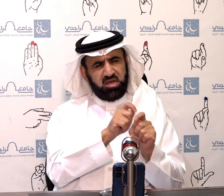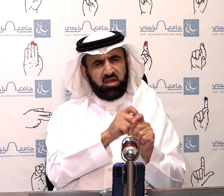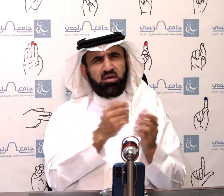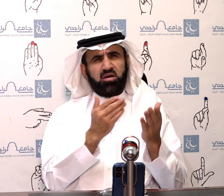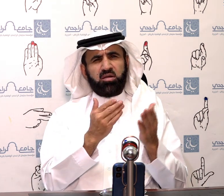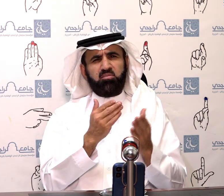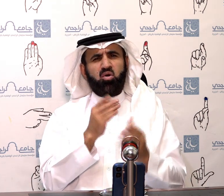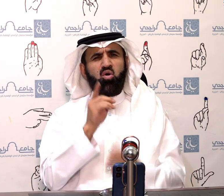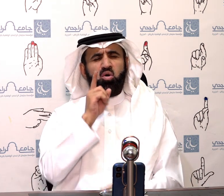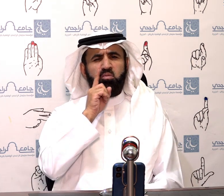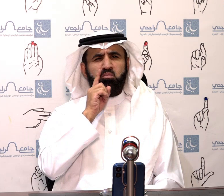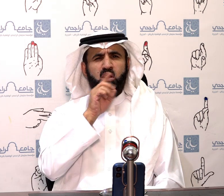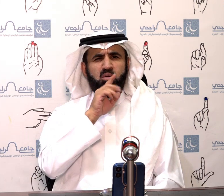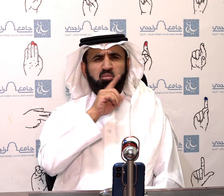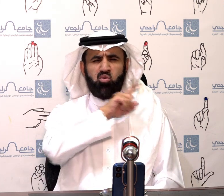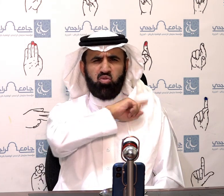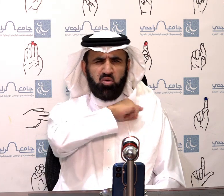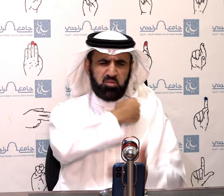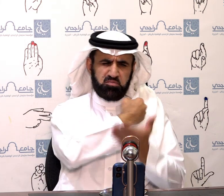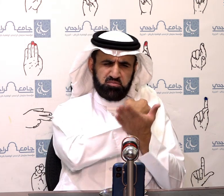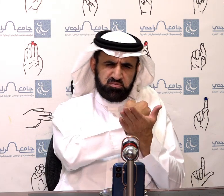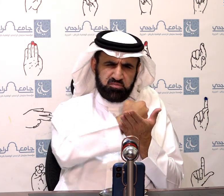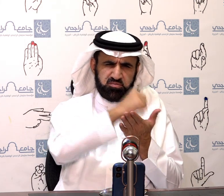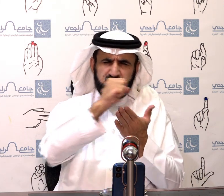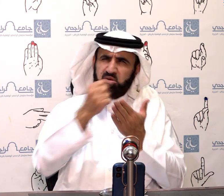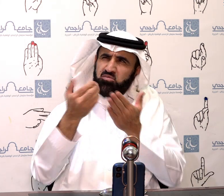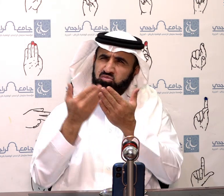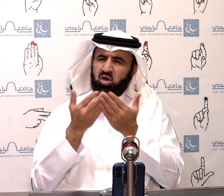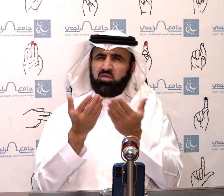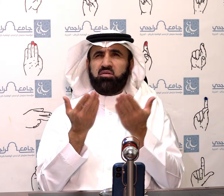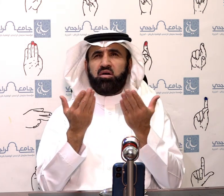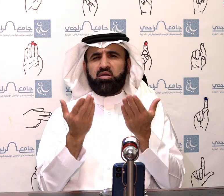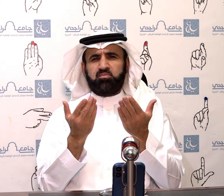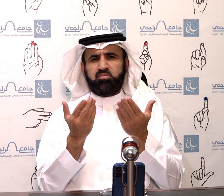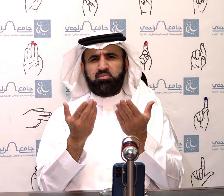اللهم لآبائنا وأمهاتنا. ثم اعلموا أن الله